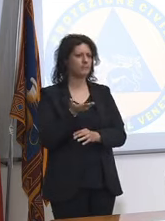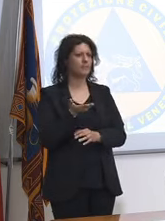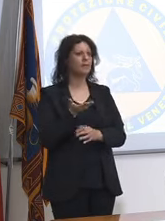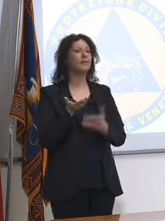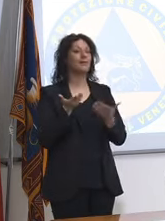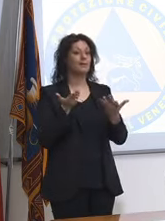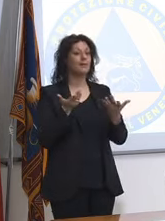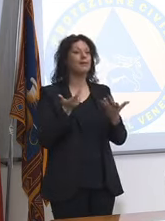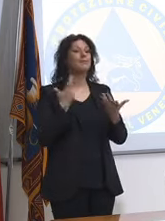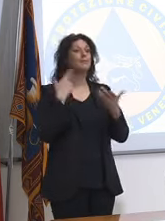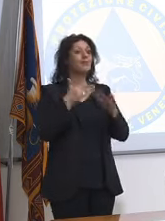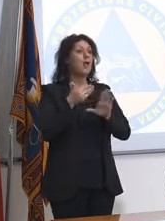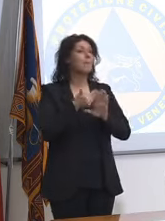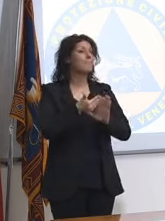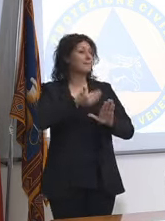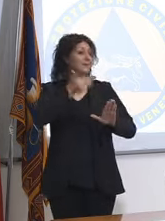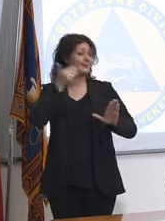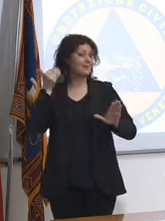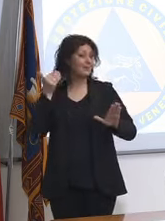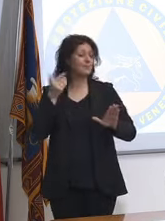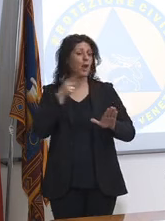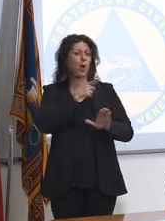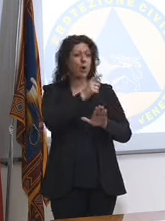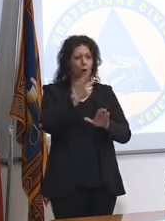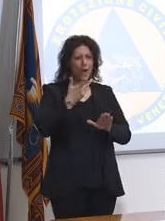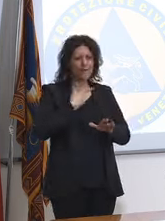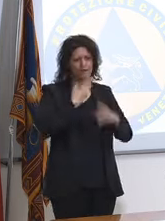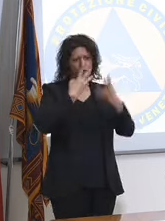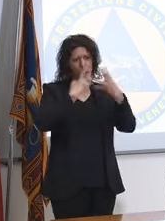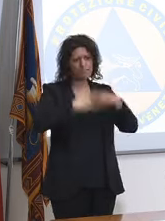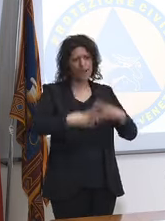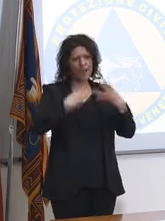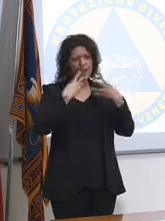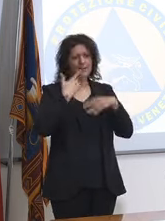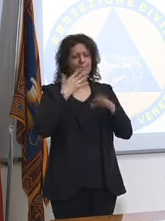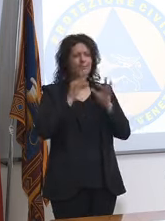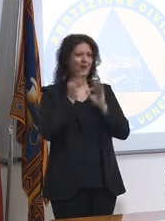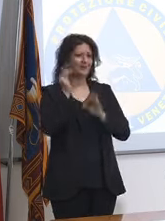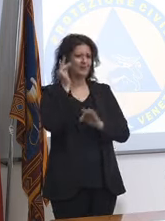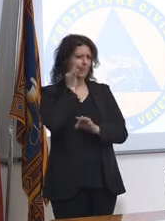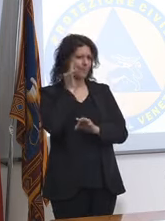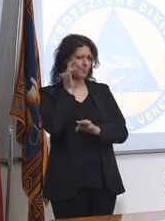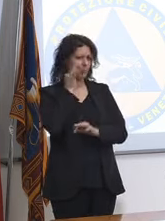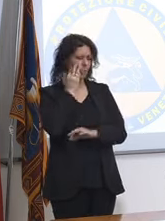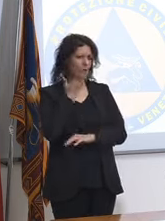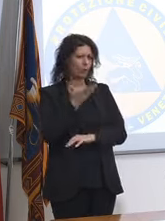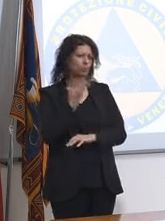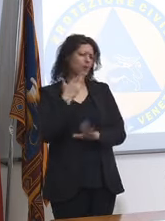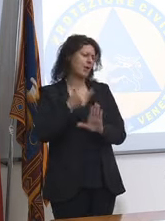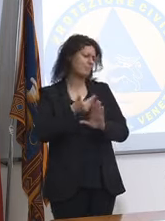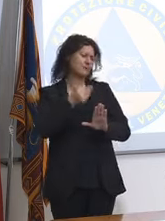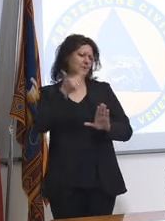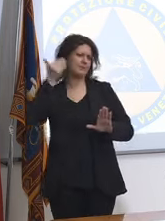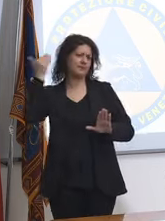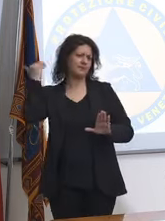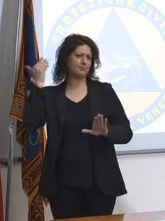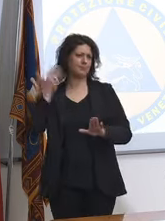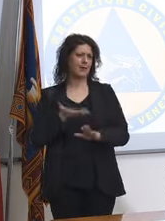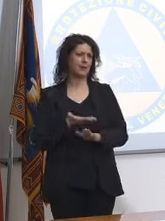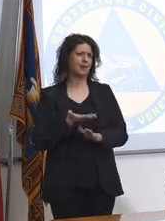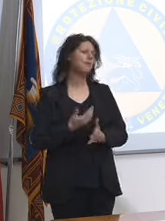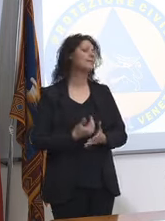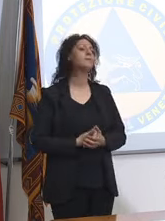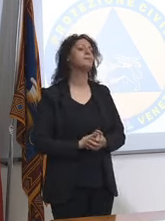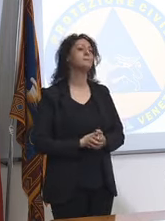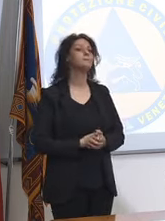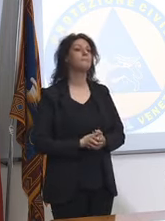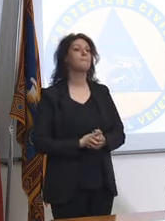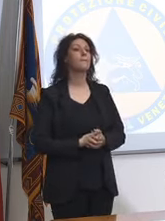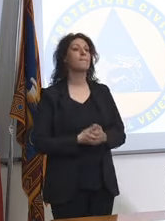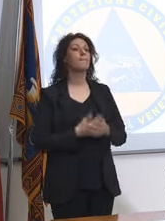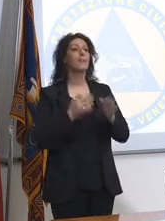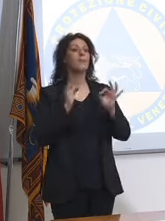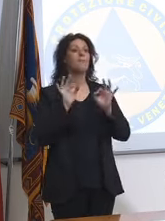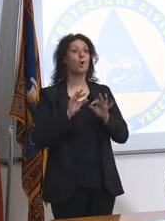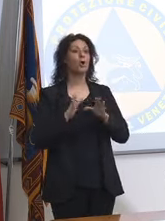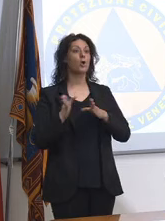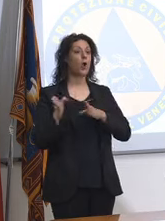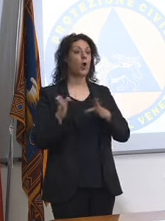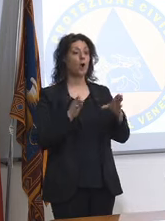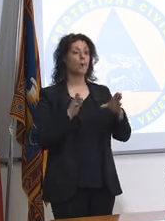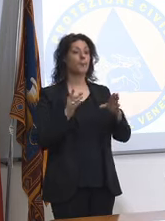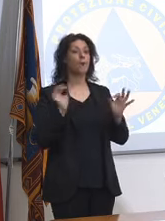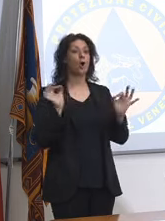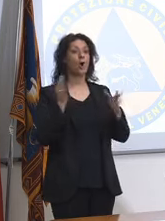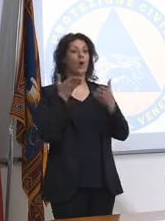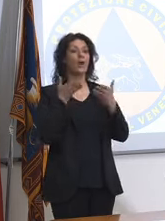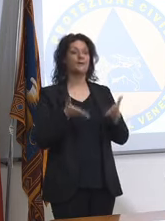coronavirus le macchine per fare tamponi, perché purtroppo in quell'occasione le aziende, ve l'ho detto ieri, hanno cominciato a chiudere i rubinetti per